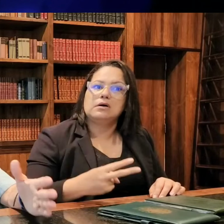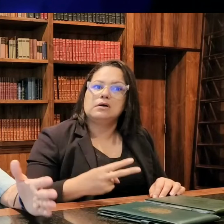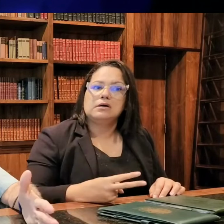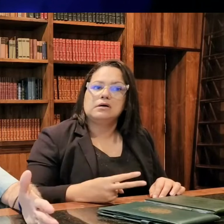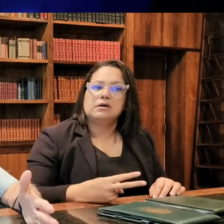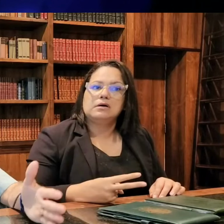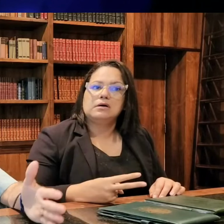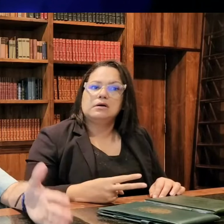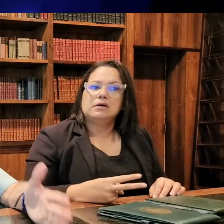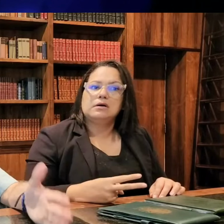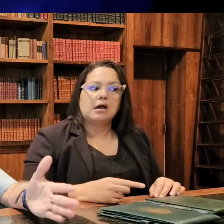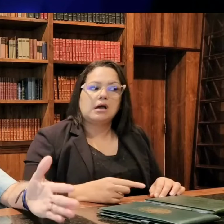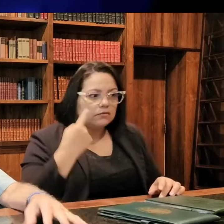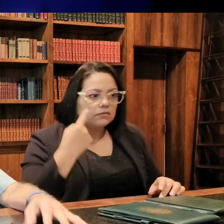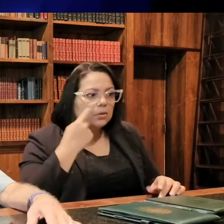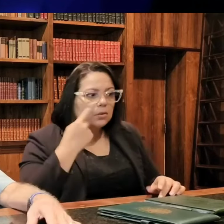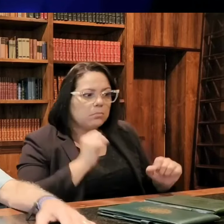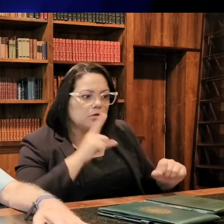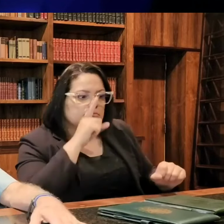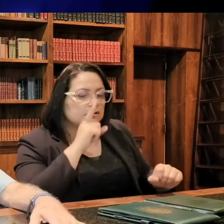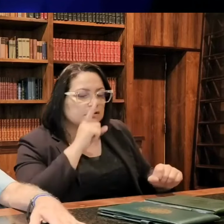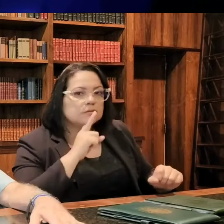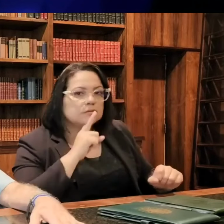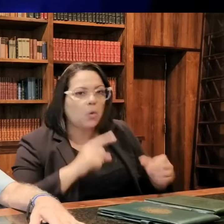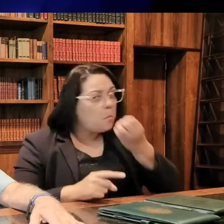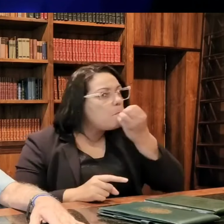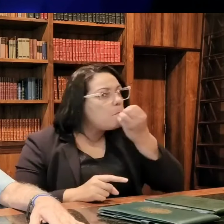O bem vai vencer.